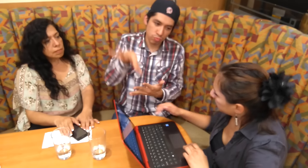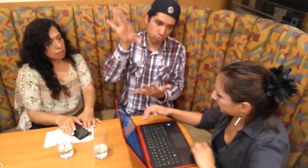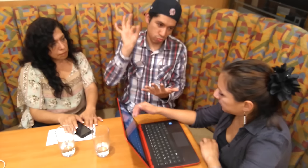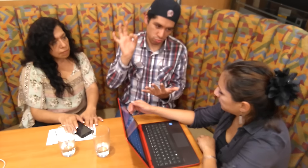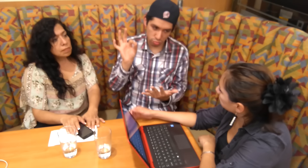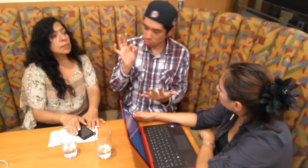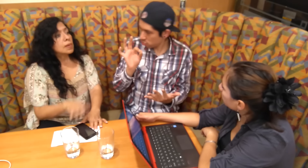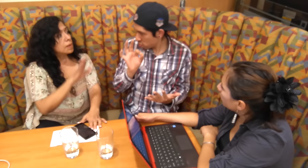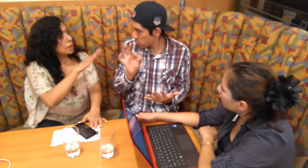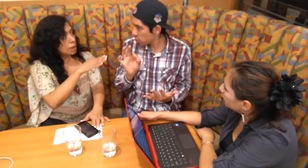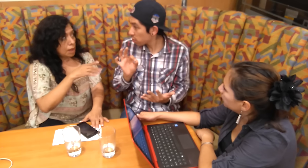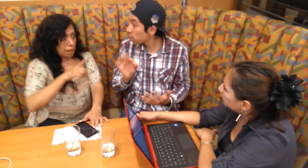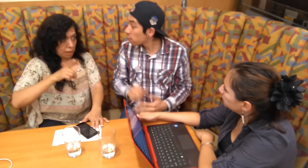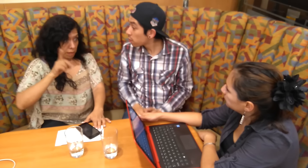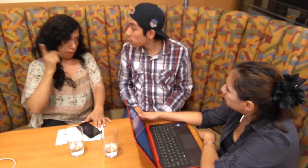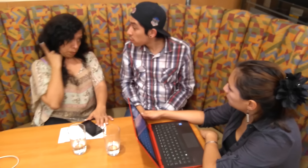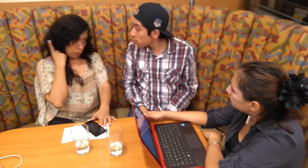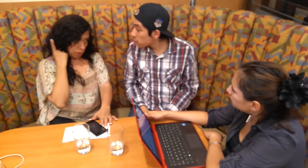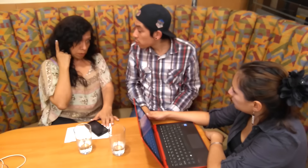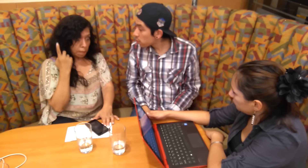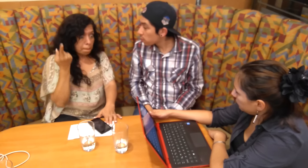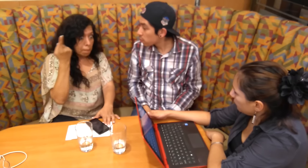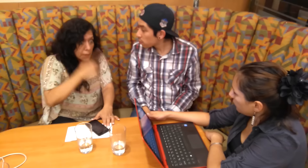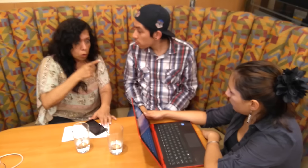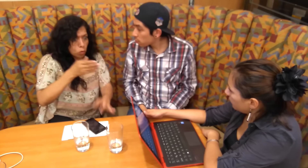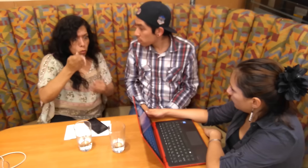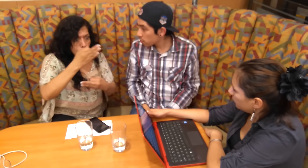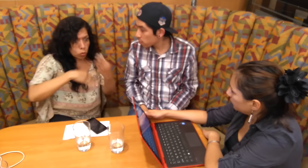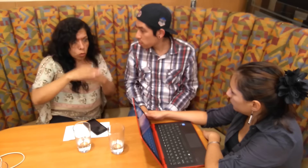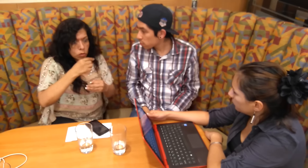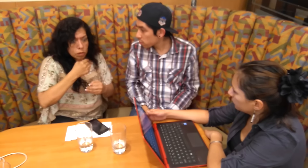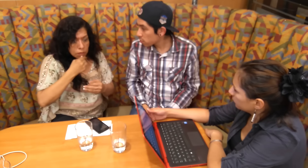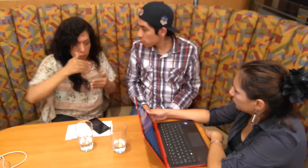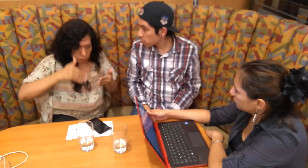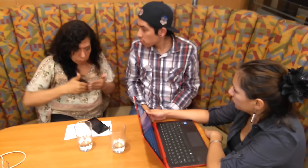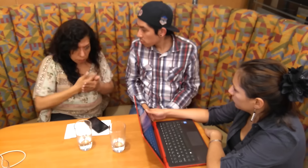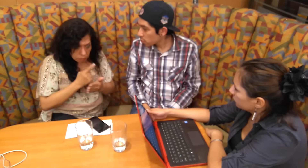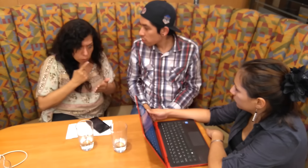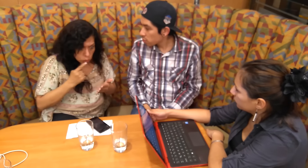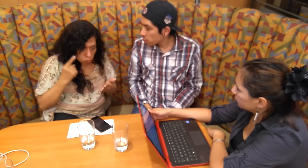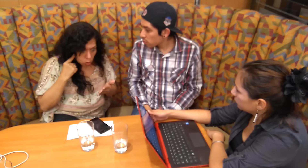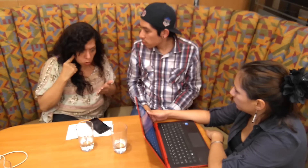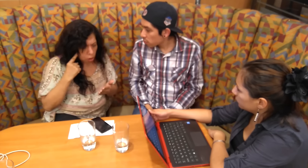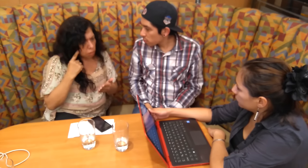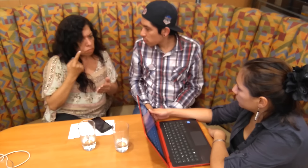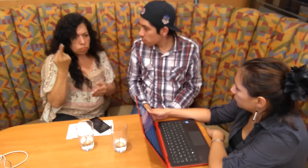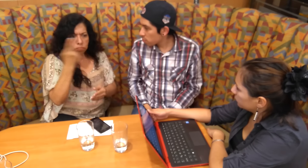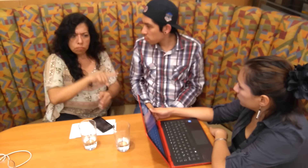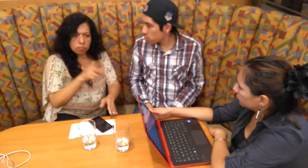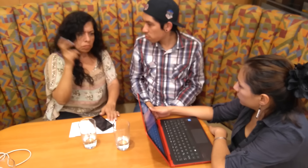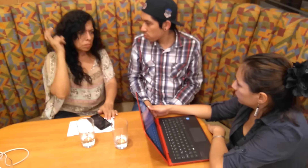decisión de escoger qué es lo que le conviene. El diputado dice que al momento de nacer